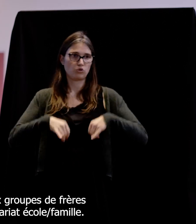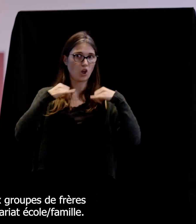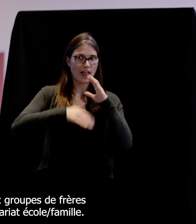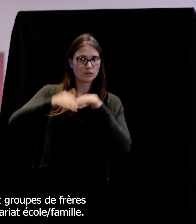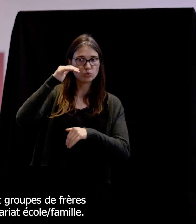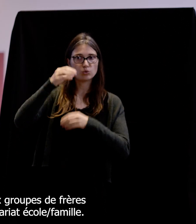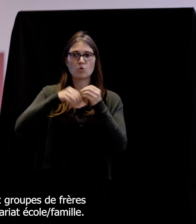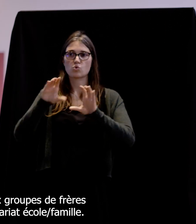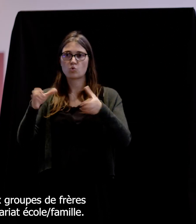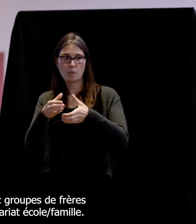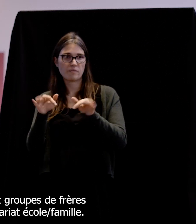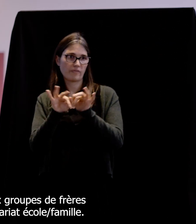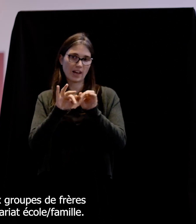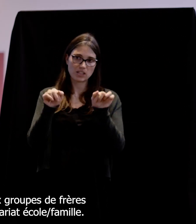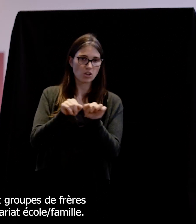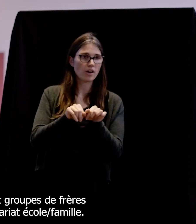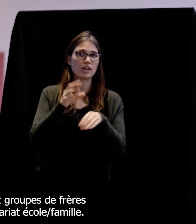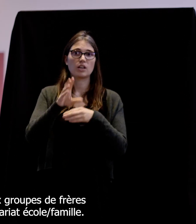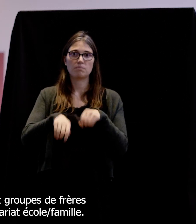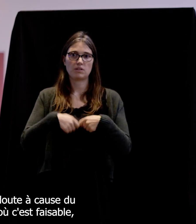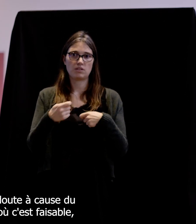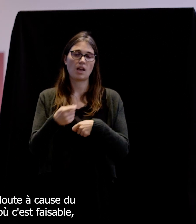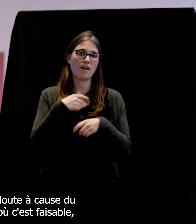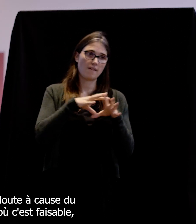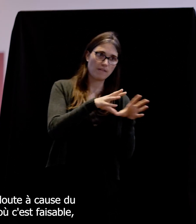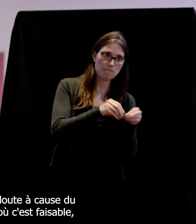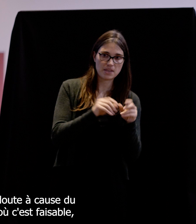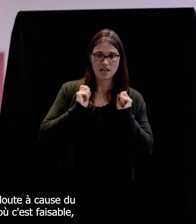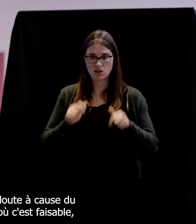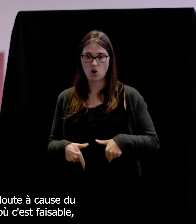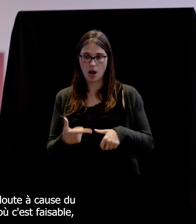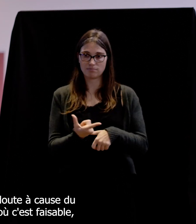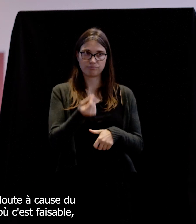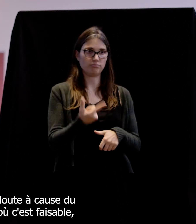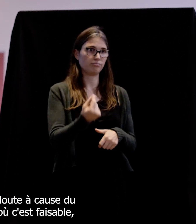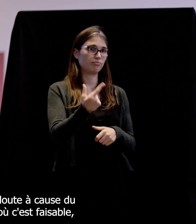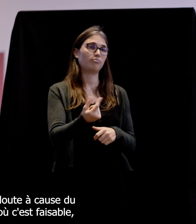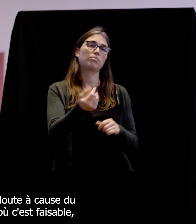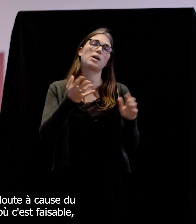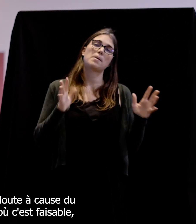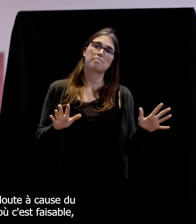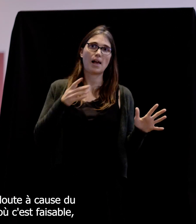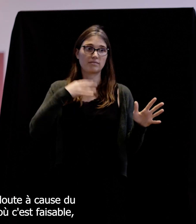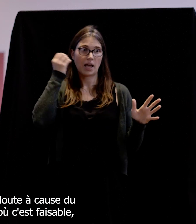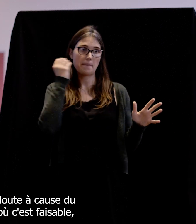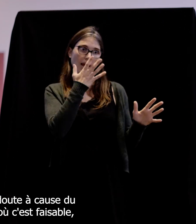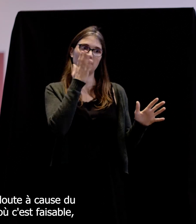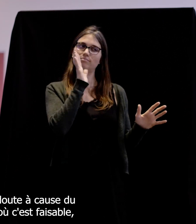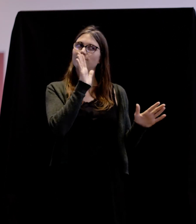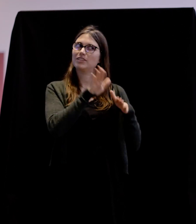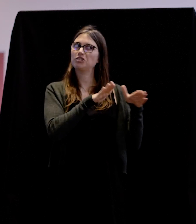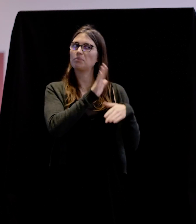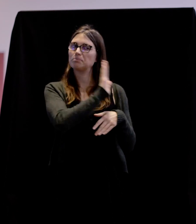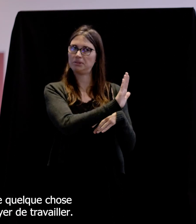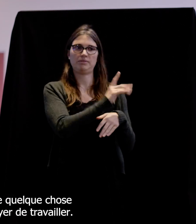frères et sœurs et au partenariat école-famille. Bon, ça, c'est sans doute à cause du système américain où c'est